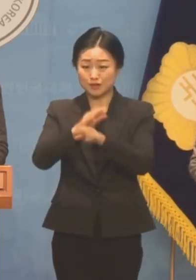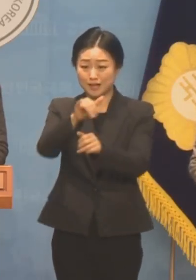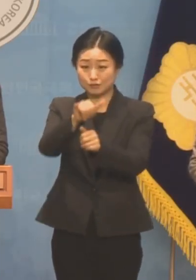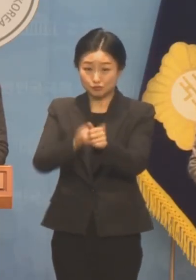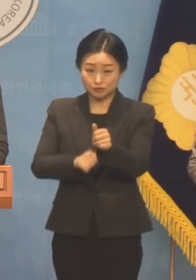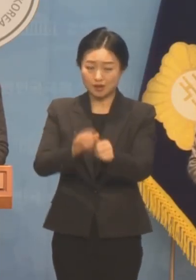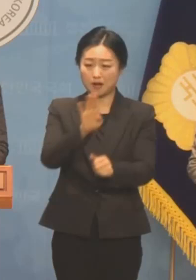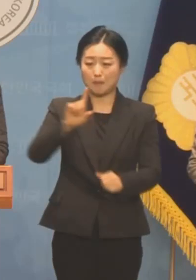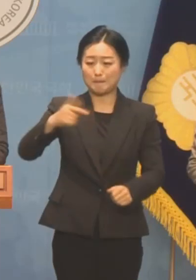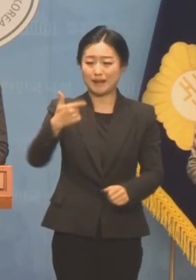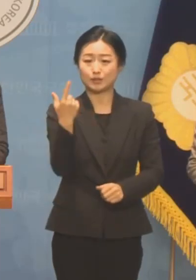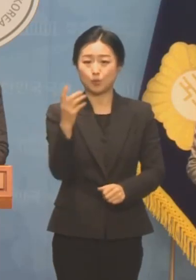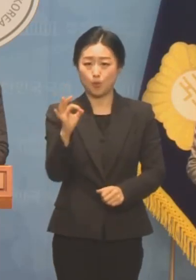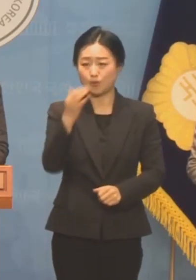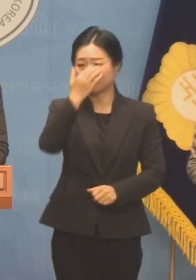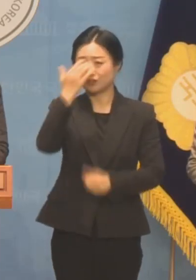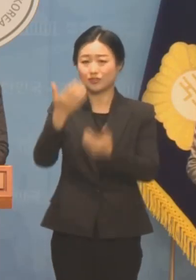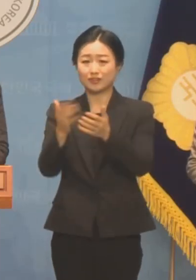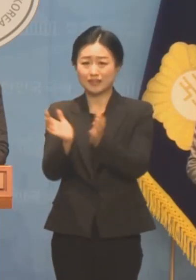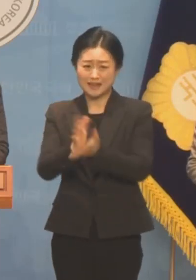학살했습니까? 그 학살의